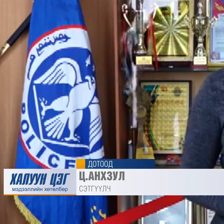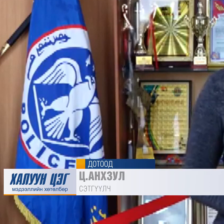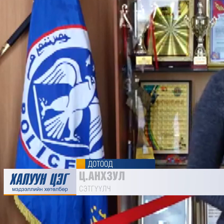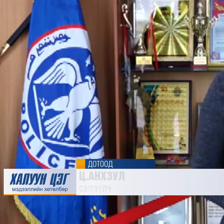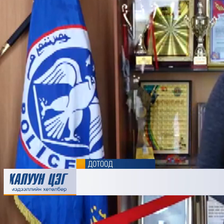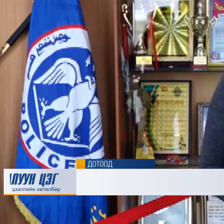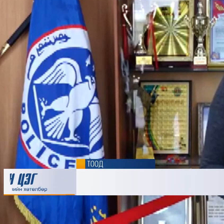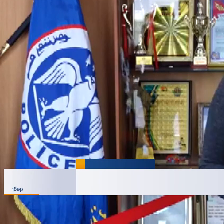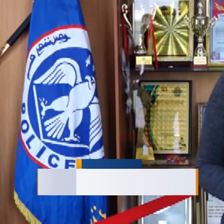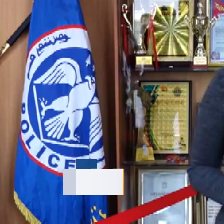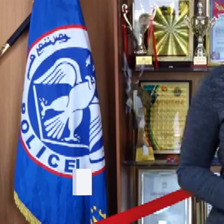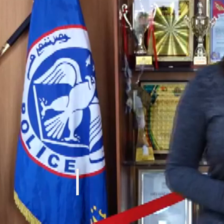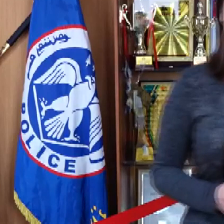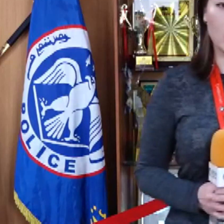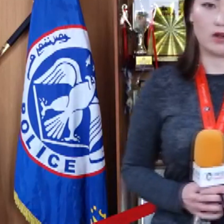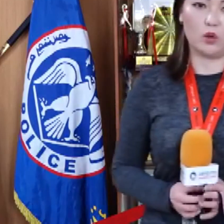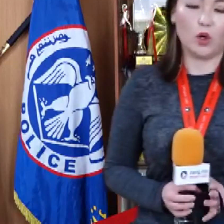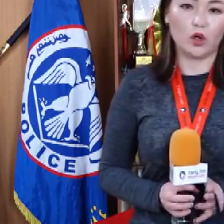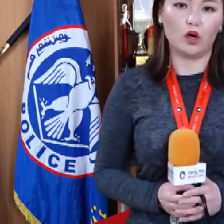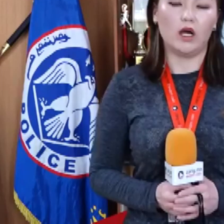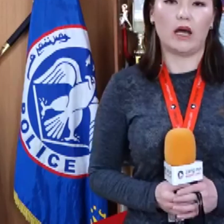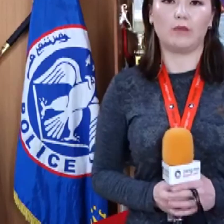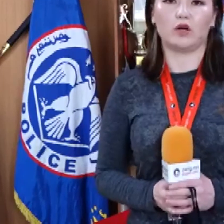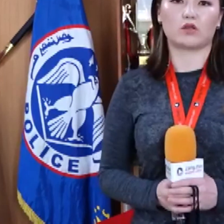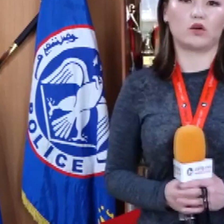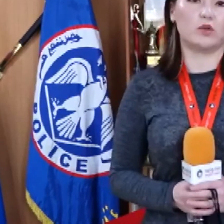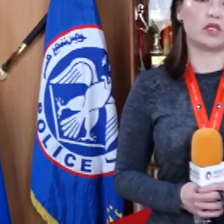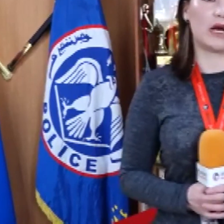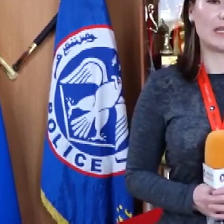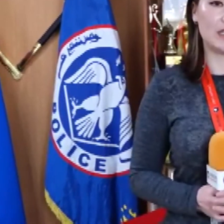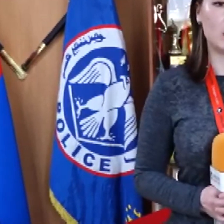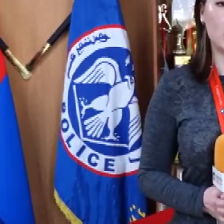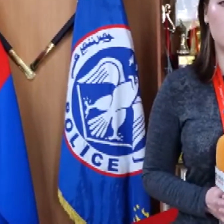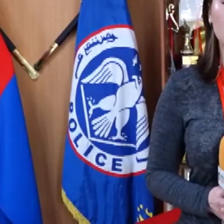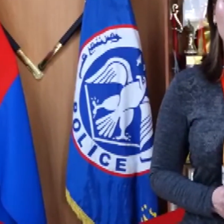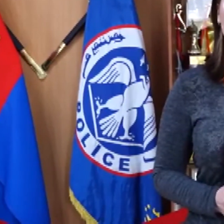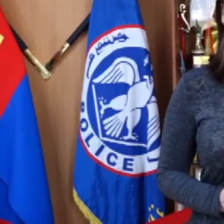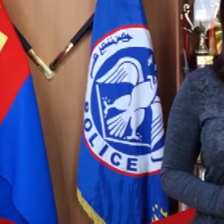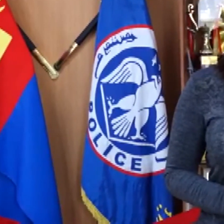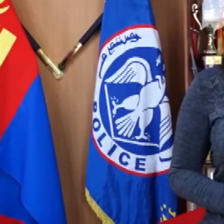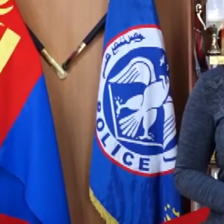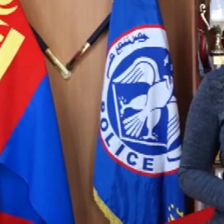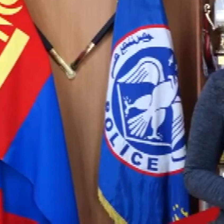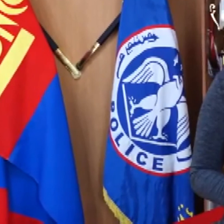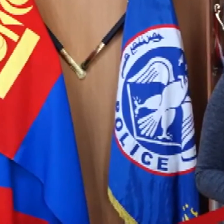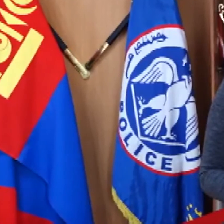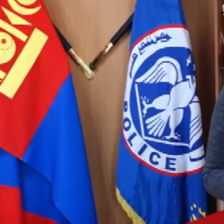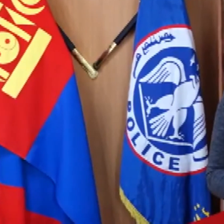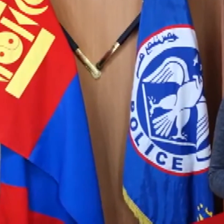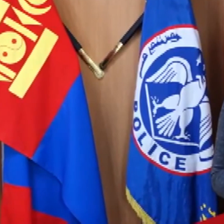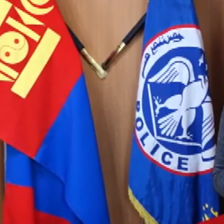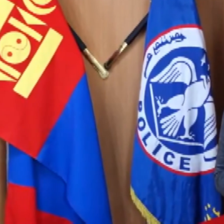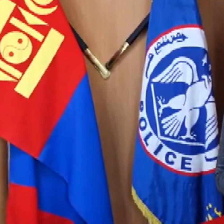холбогдож гарсан байдаг. За засаг дарга өөрөө аймгийн онцгой комиссыг ахалдаг. Тэгэхээр өөрийнхөө гаргасан шийдвэрийг өөрөө